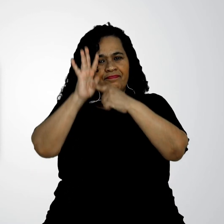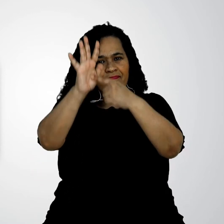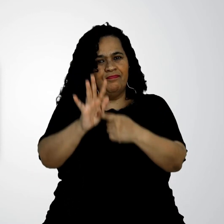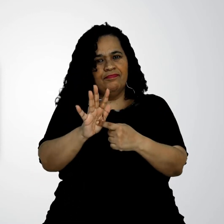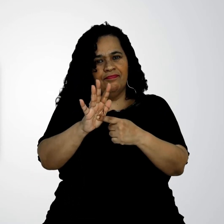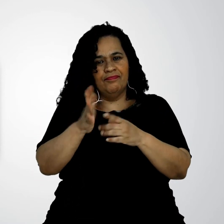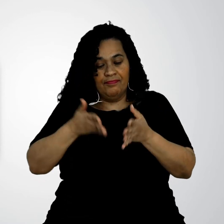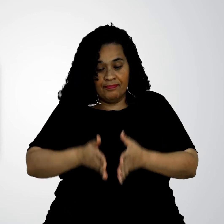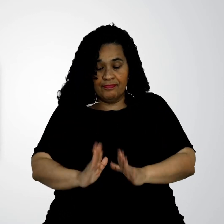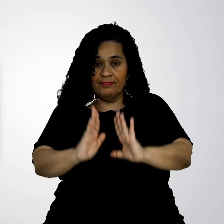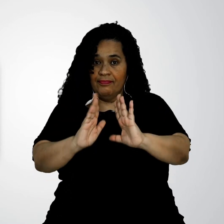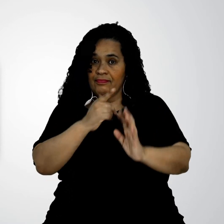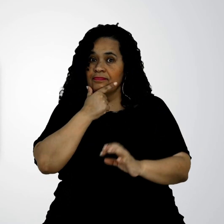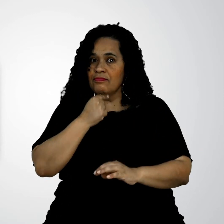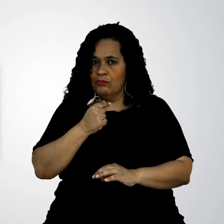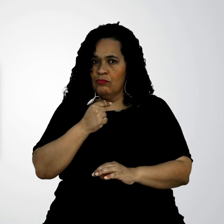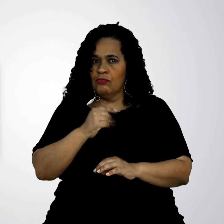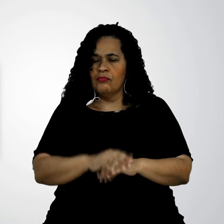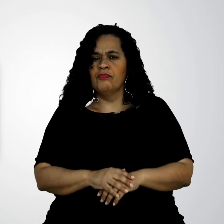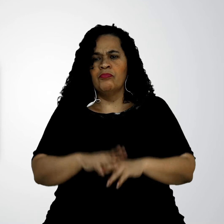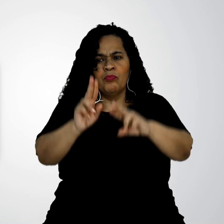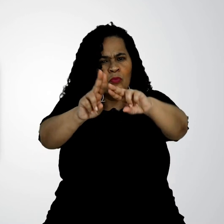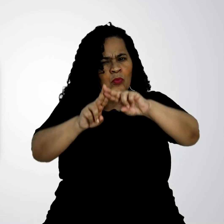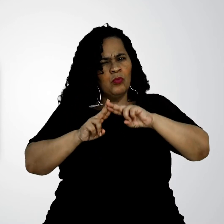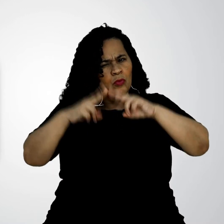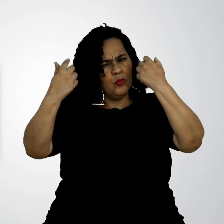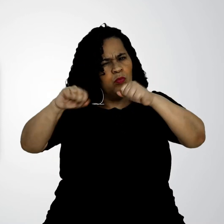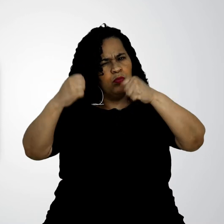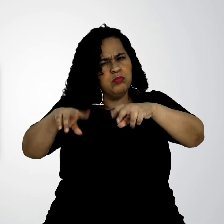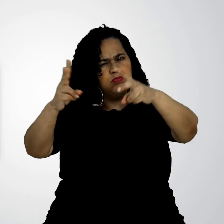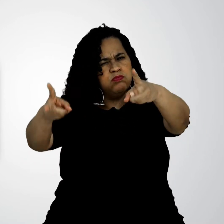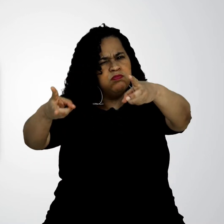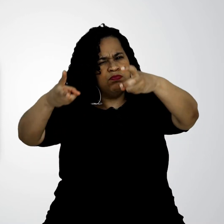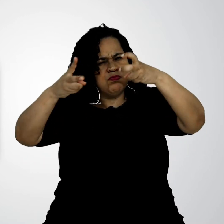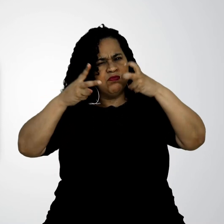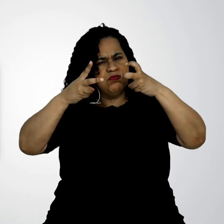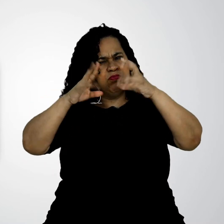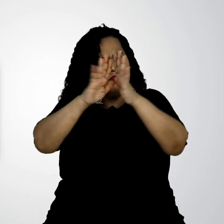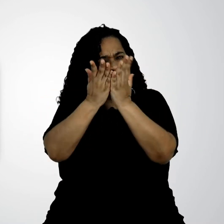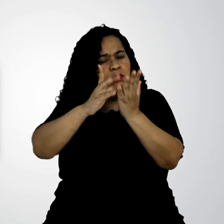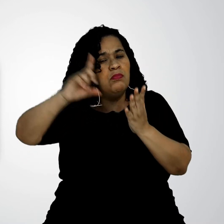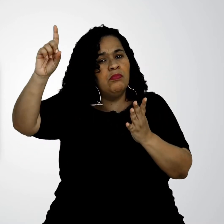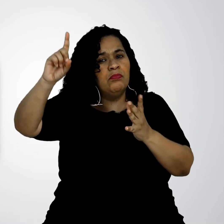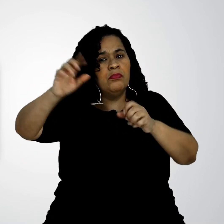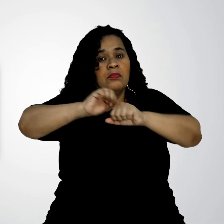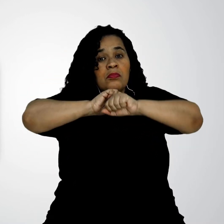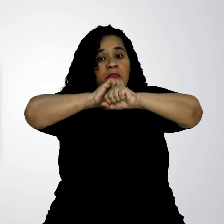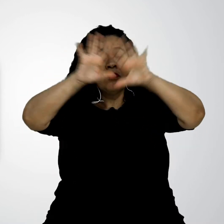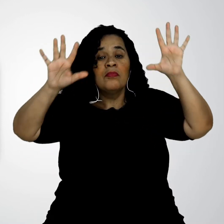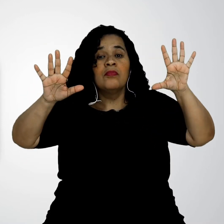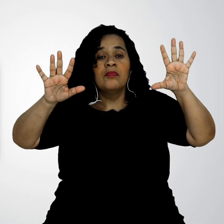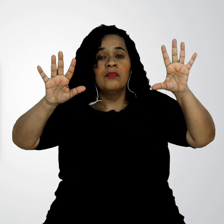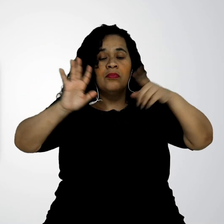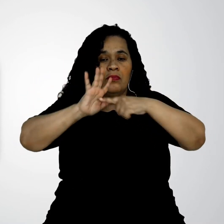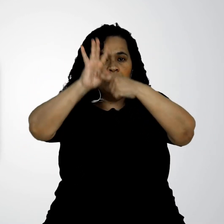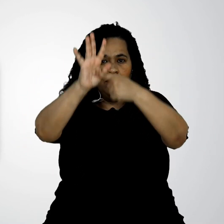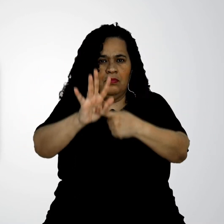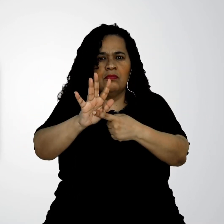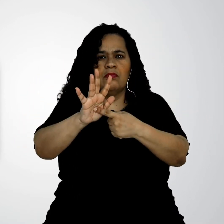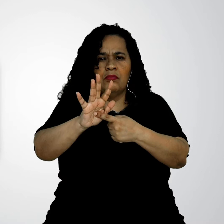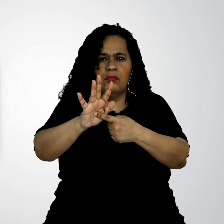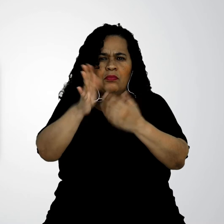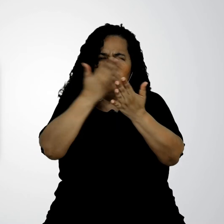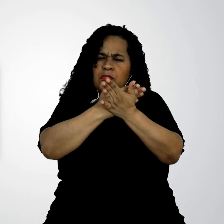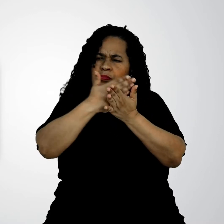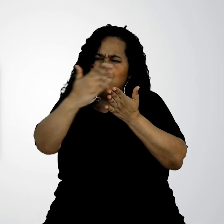nascido homem, né? Então, o que a gente tem que perceber aqui é que a Bíblia ela é clara em definir seres humanos a partir daquilo